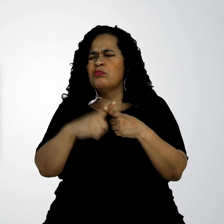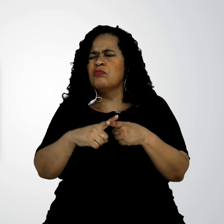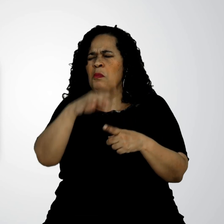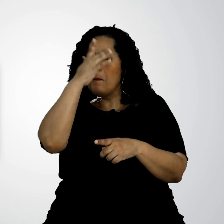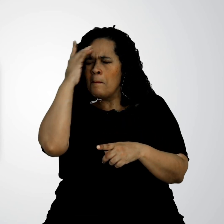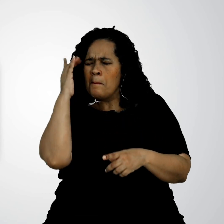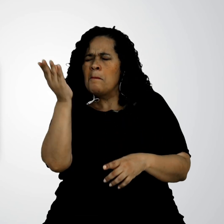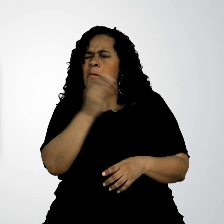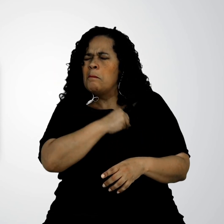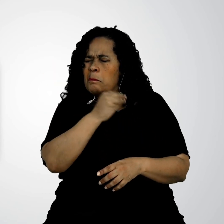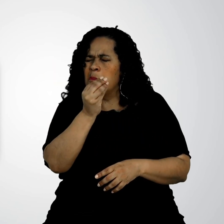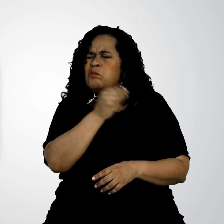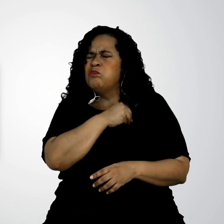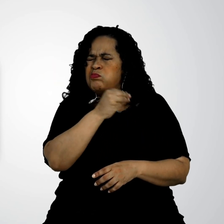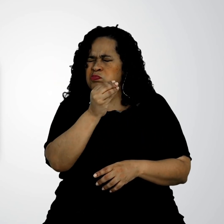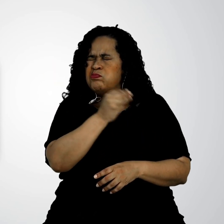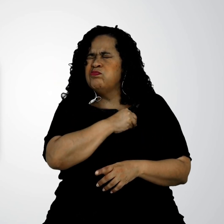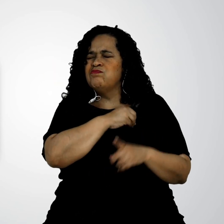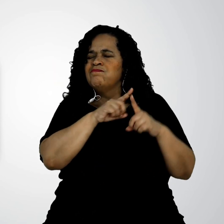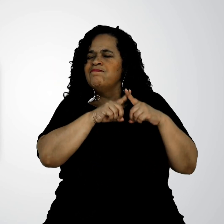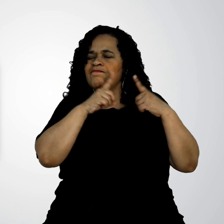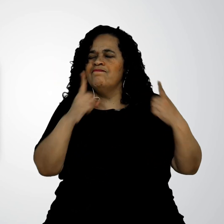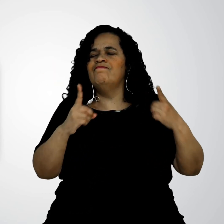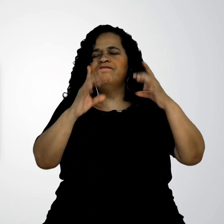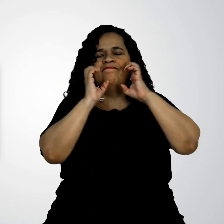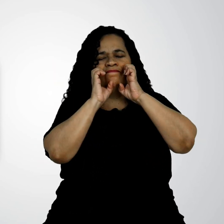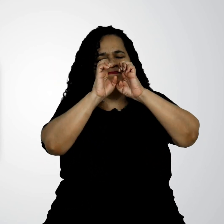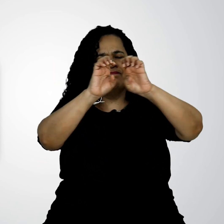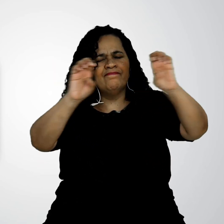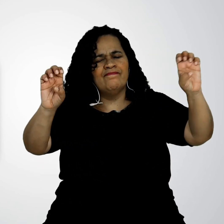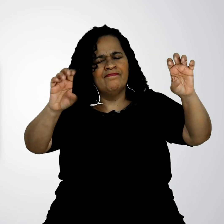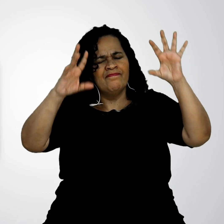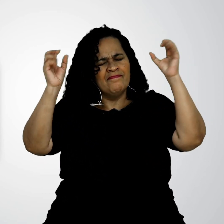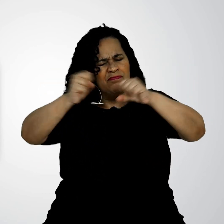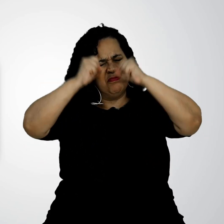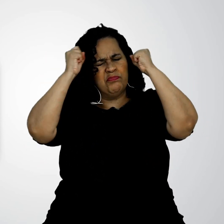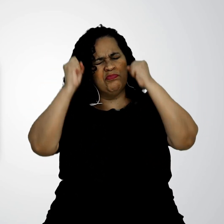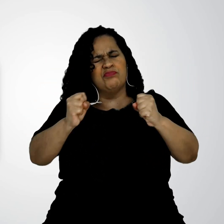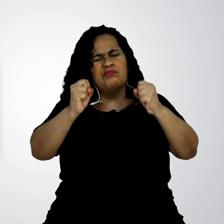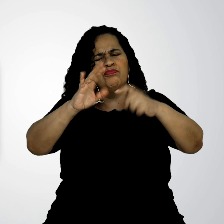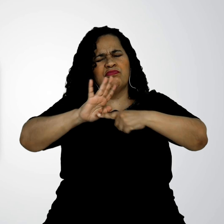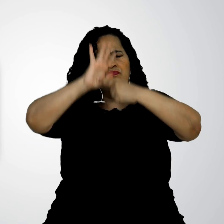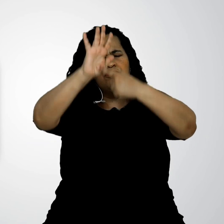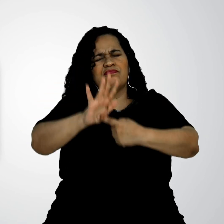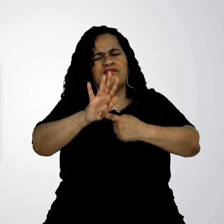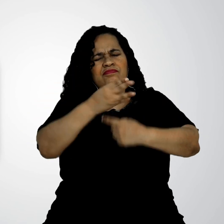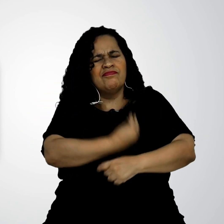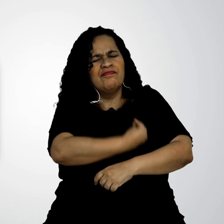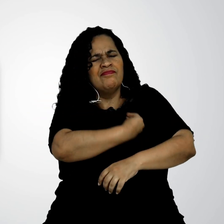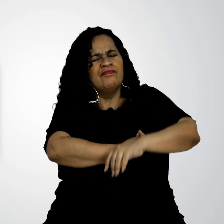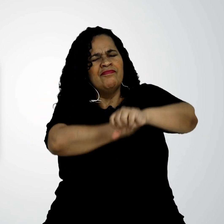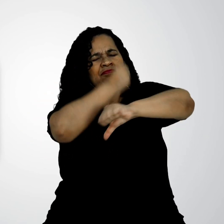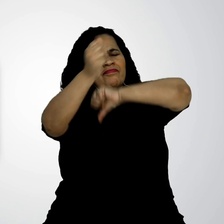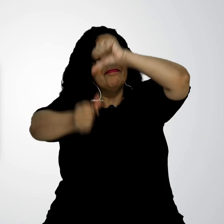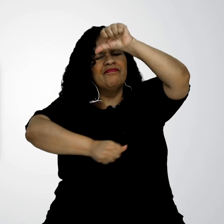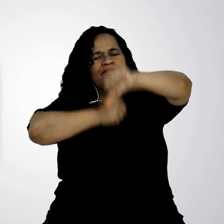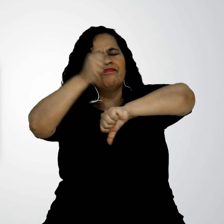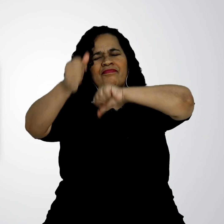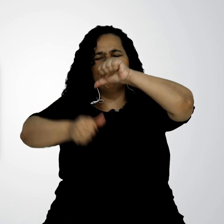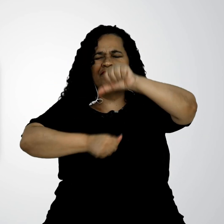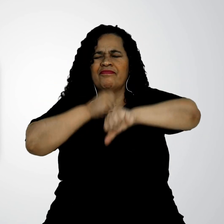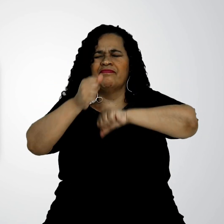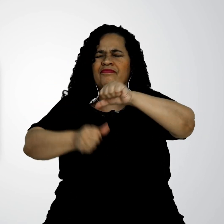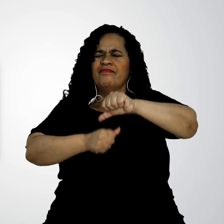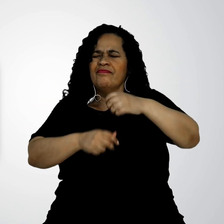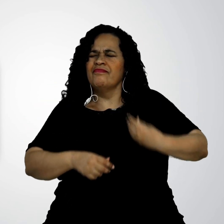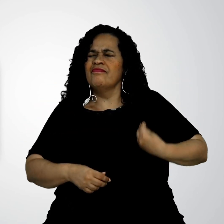lutas íntimas, mas que o seu evangelho é poderoso para trazer transformação, reorientação às